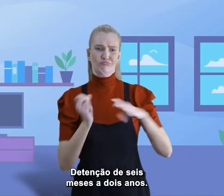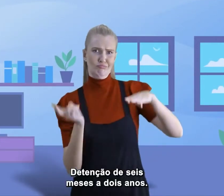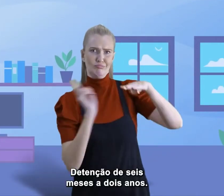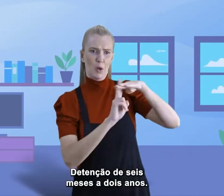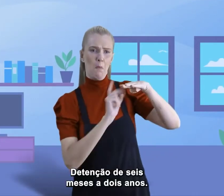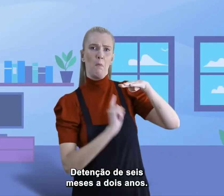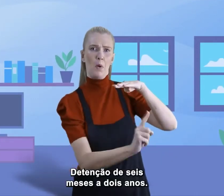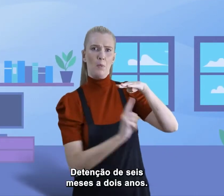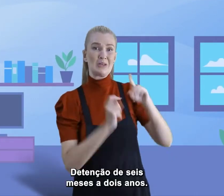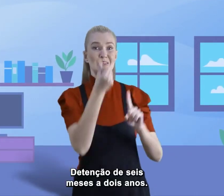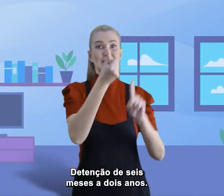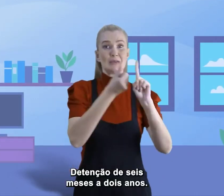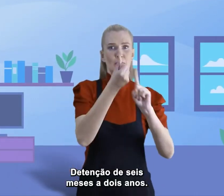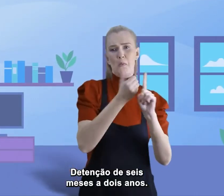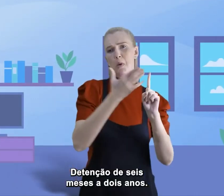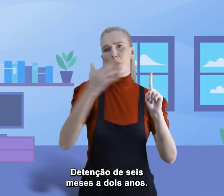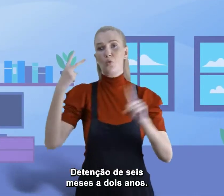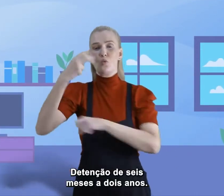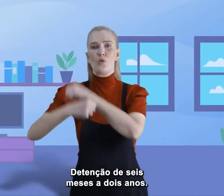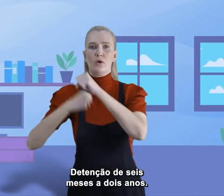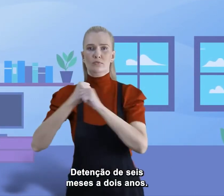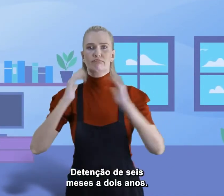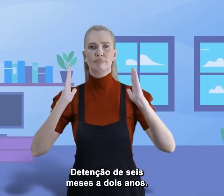detenção de 6 meses a 2 anos.